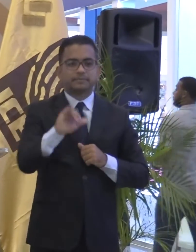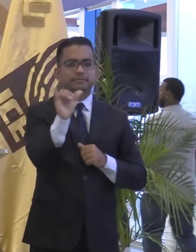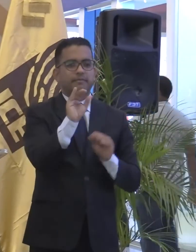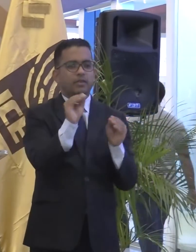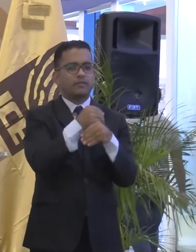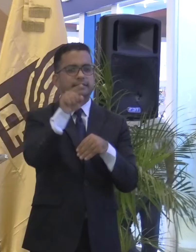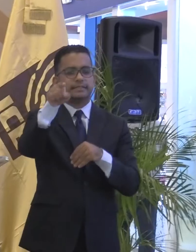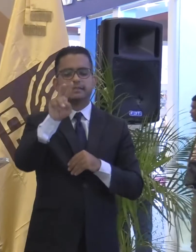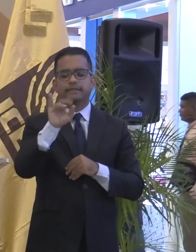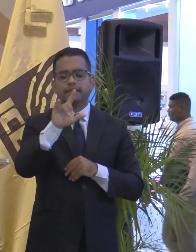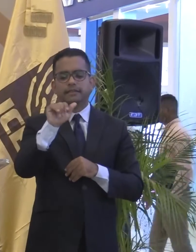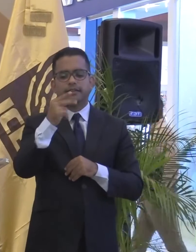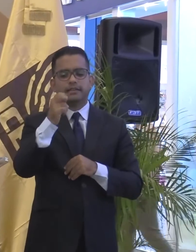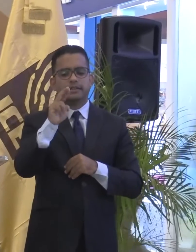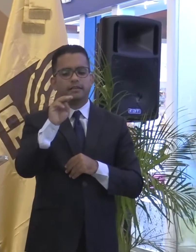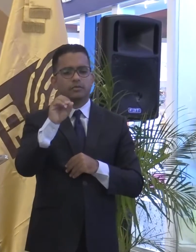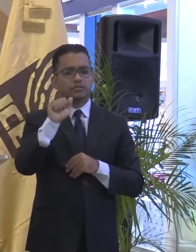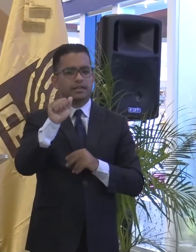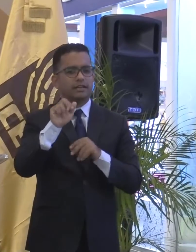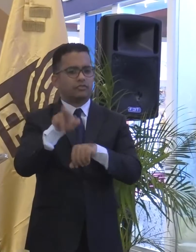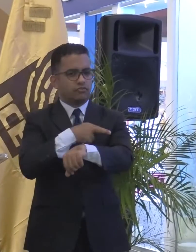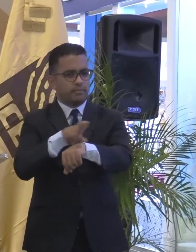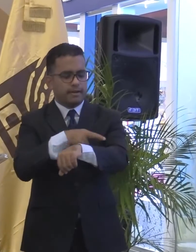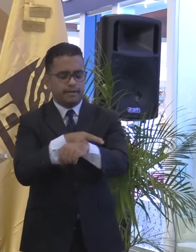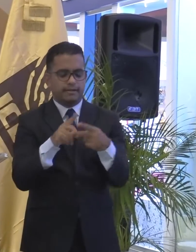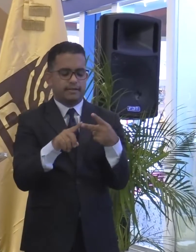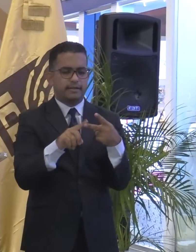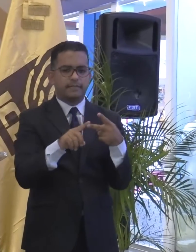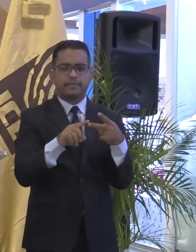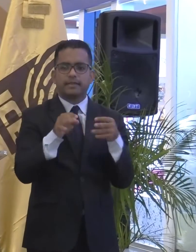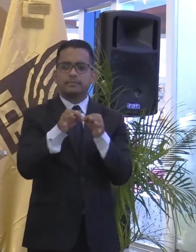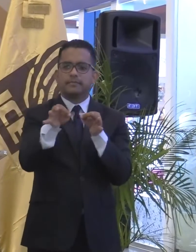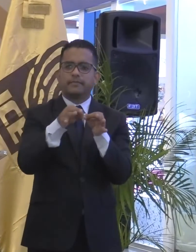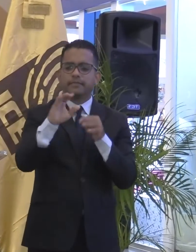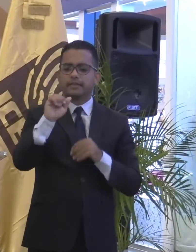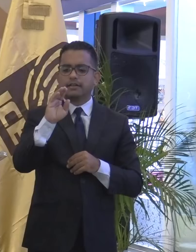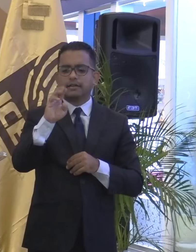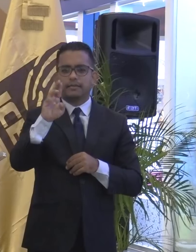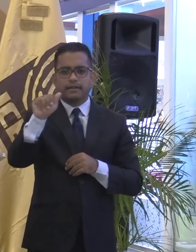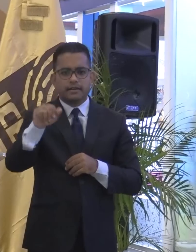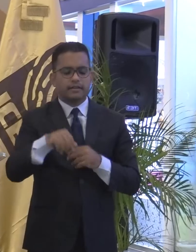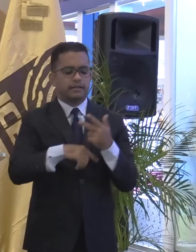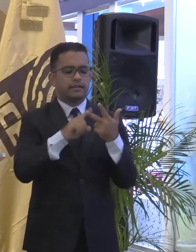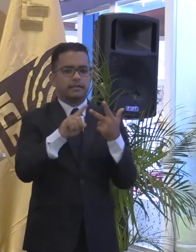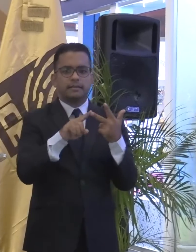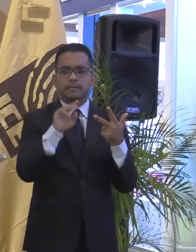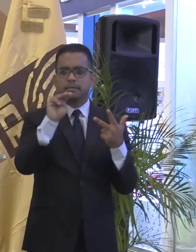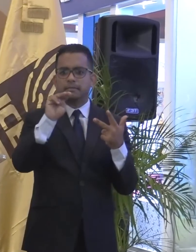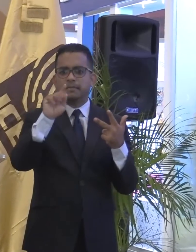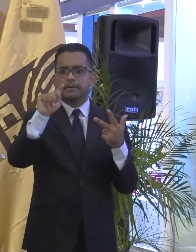civil de villahermosa provincia la romana arroyo salado vallista municipio cabrera provincia maría trinidad sánchez